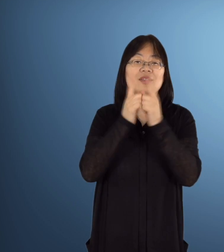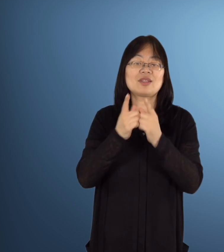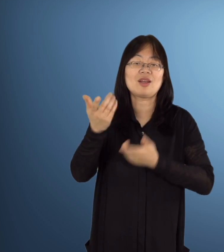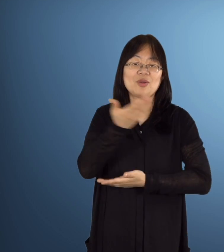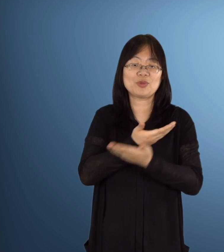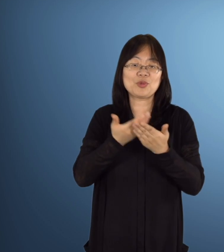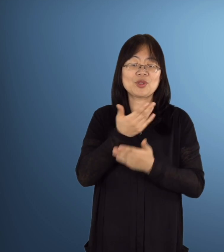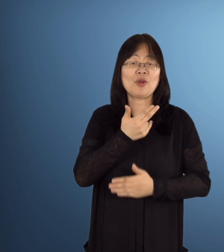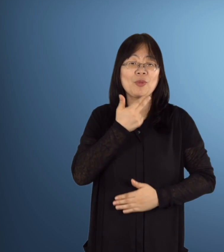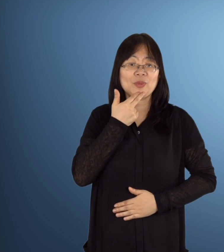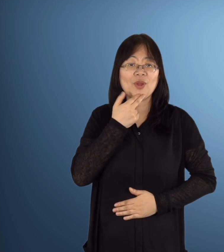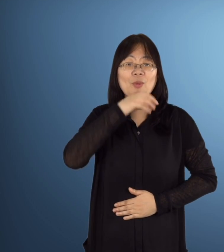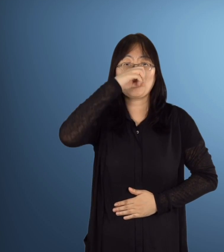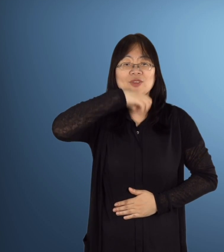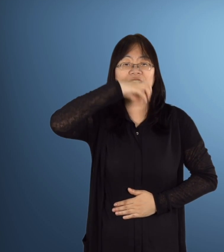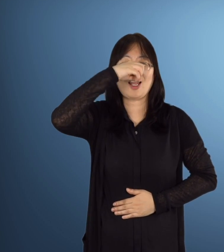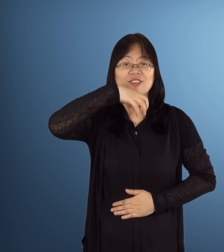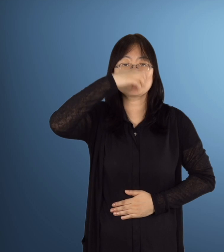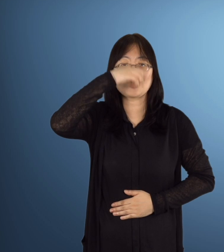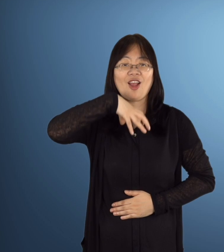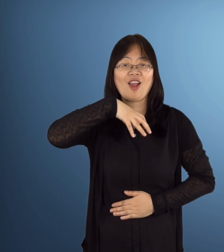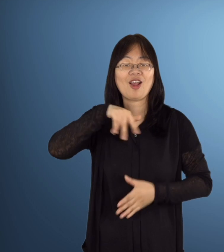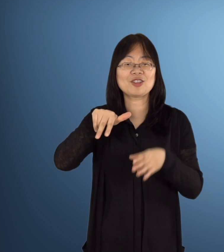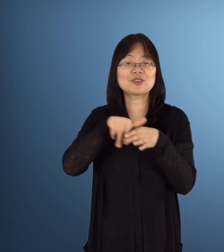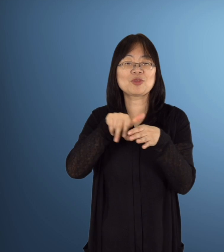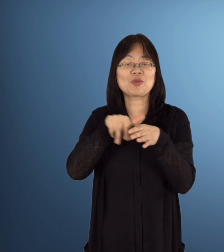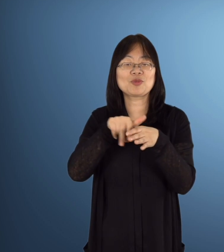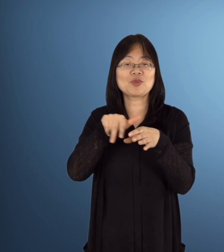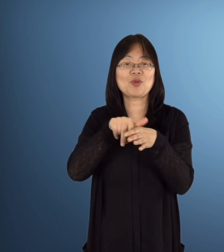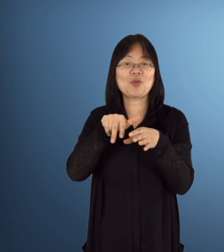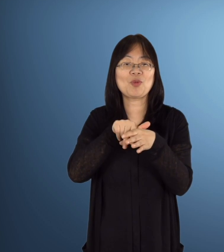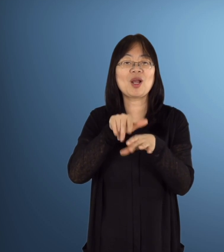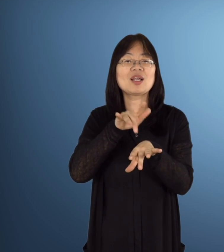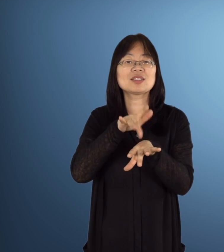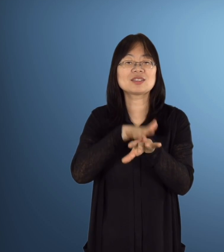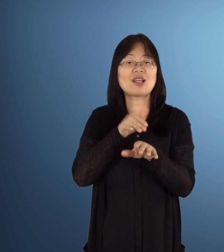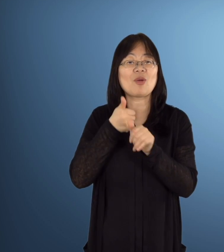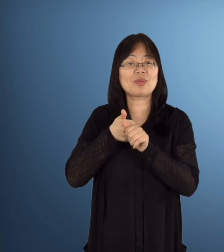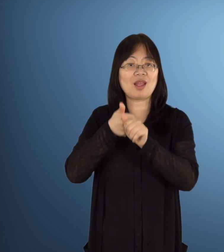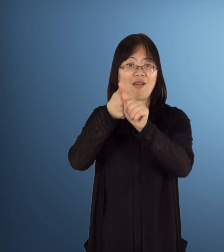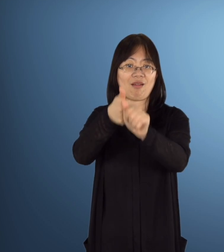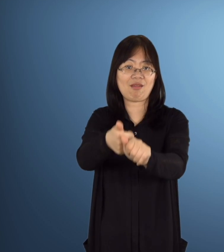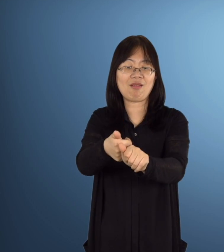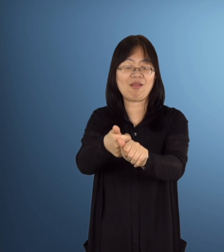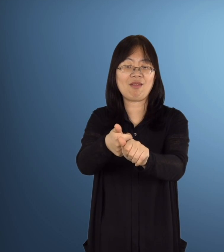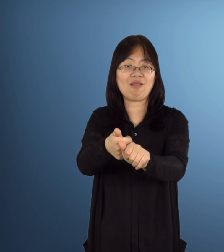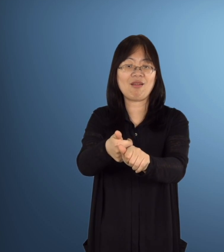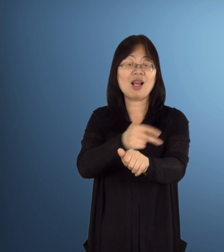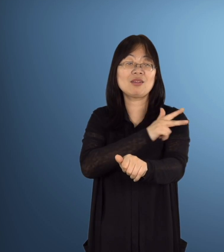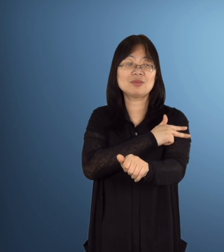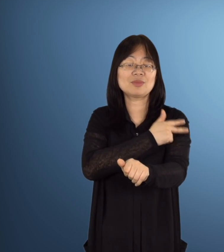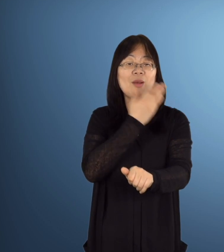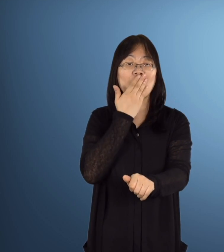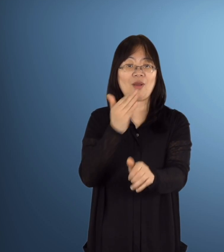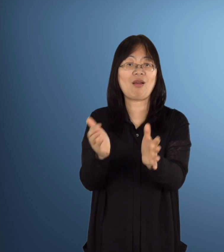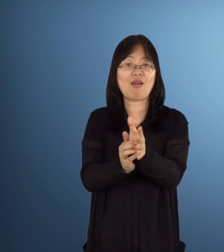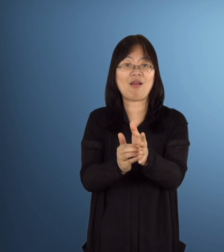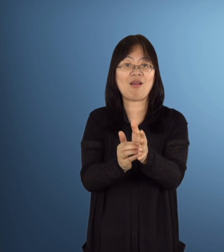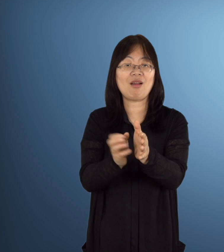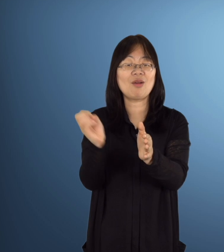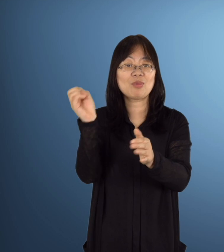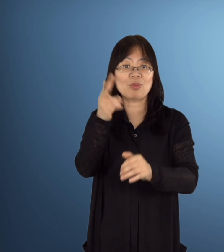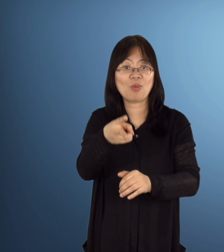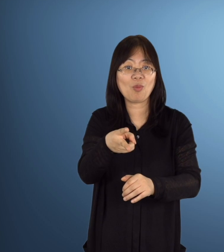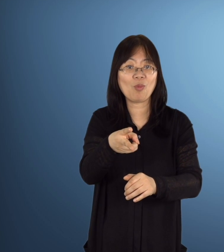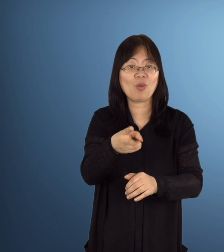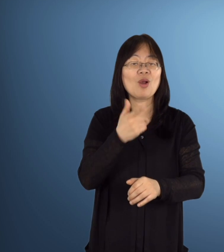교제 없이 그냥 종교적인 습성에 따라서 집사도 될 수 있고